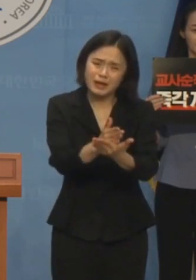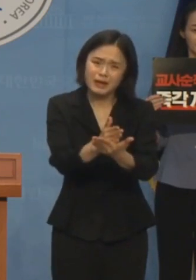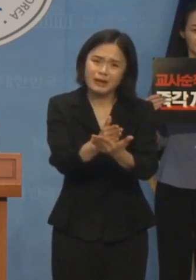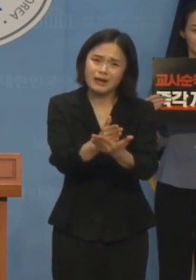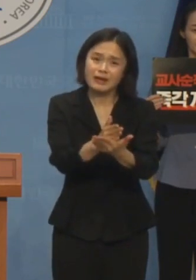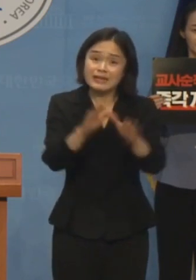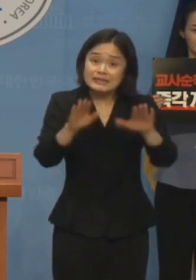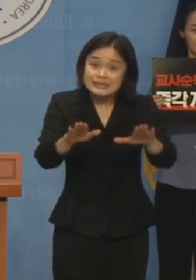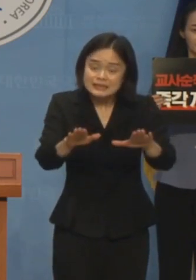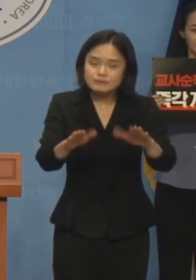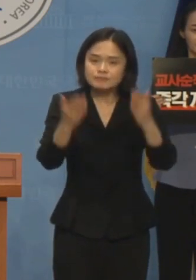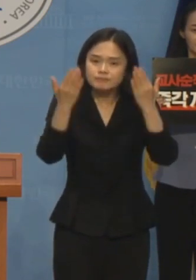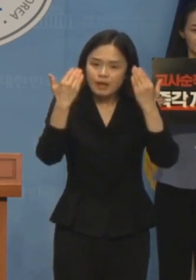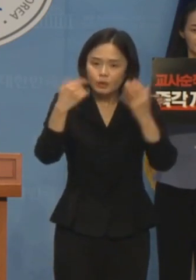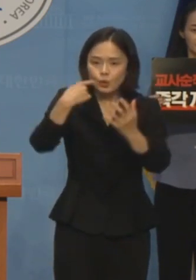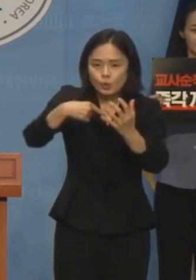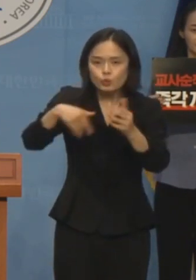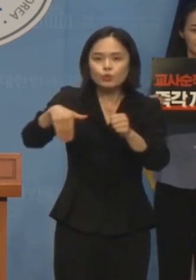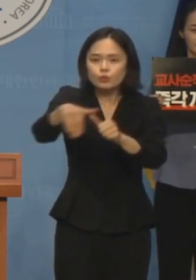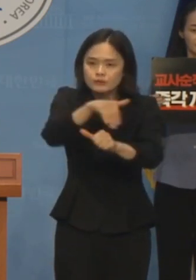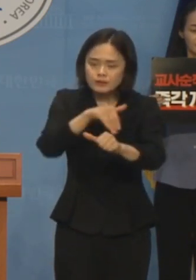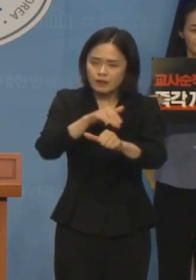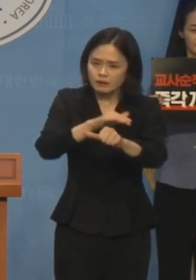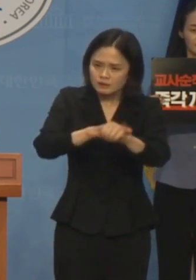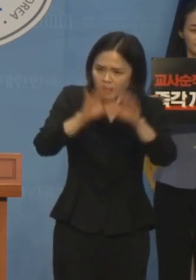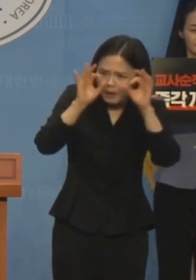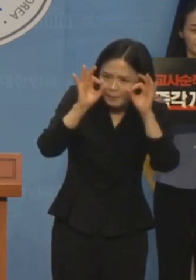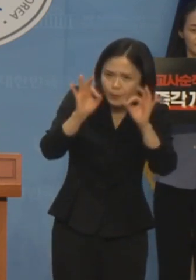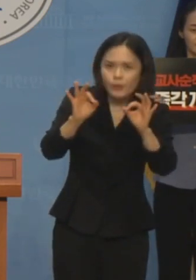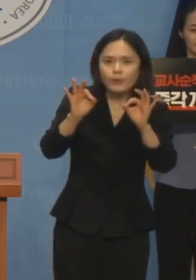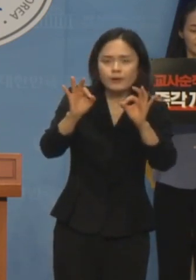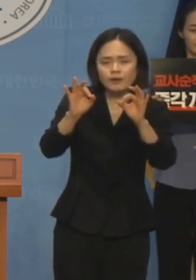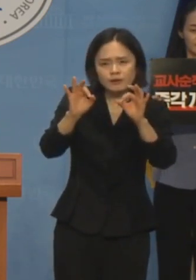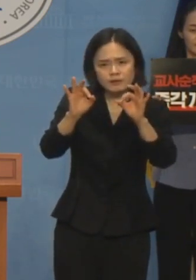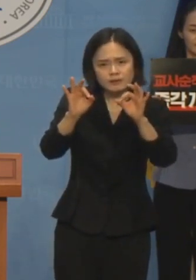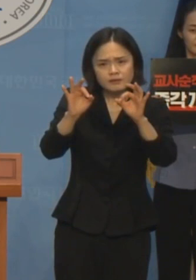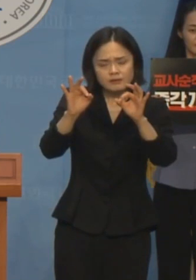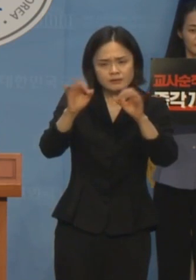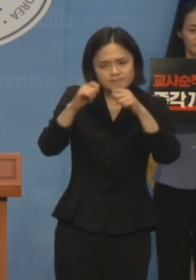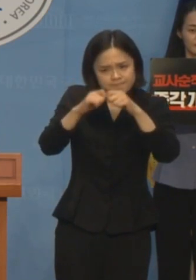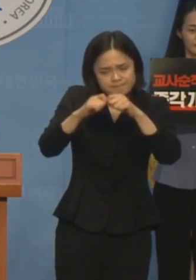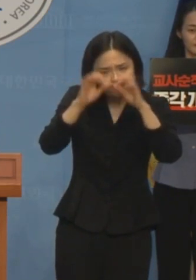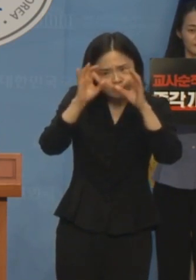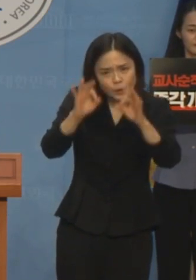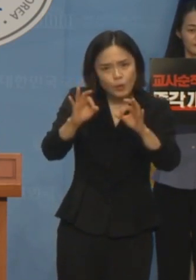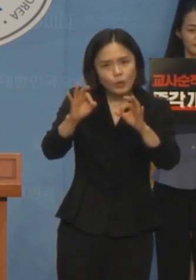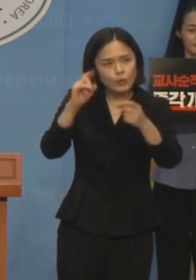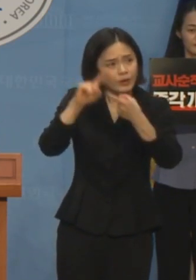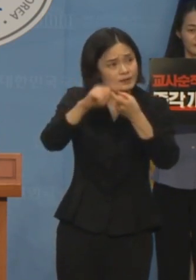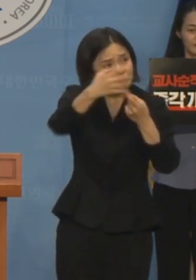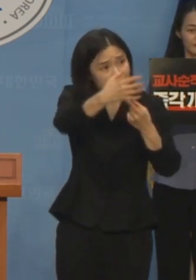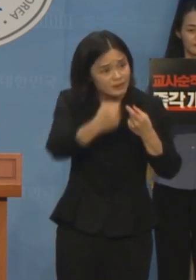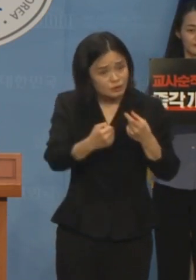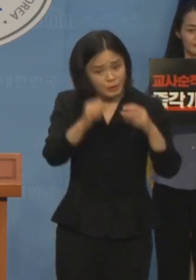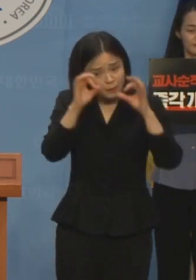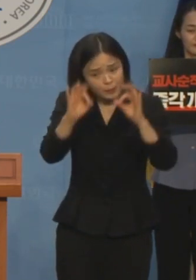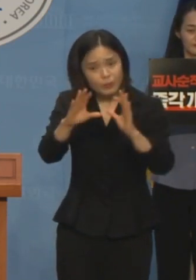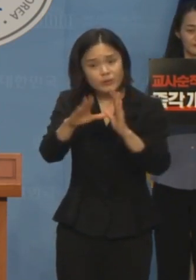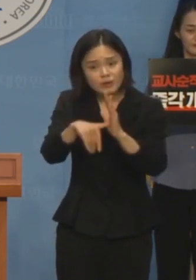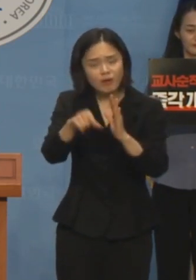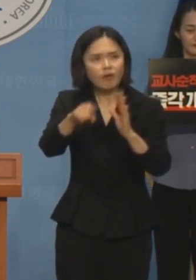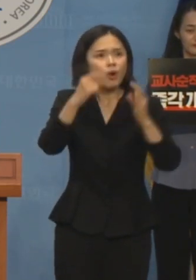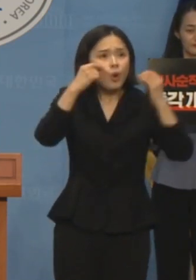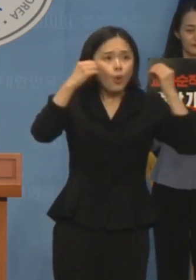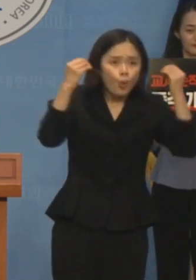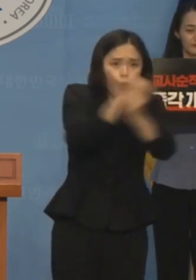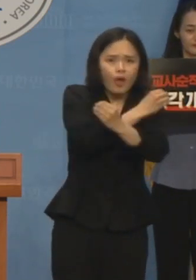학교 현장이 어떤지 더 관심을 갖고 자세히 애정을 가지고 지켜보신다면 아마도 그러한 오해를